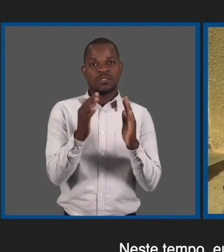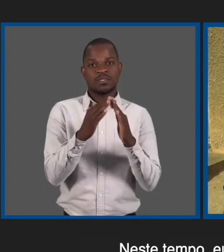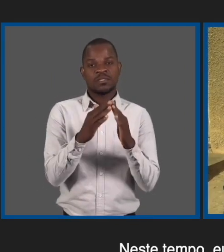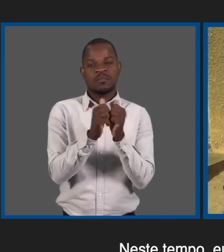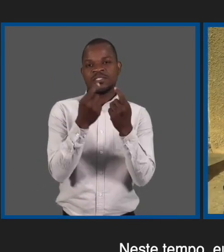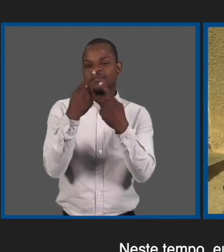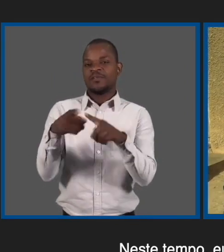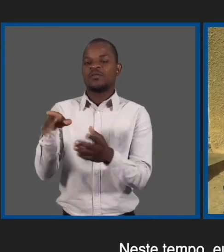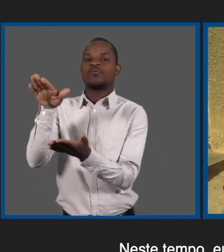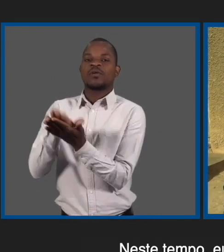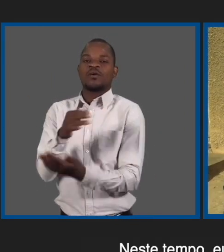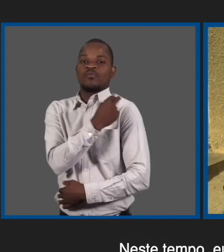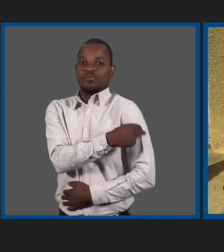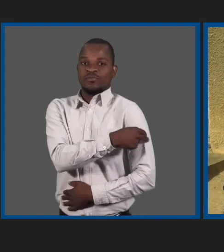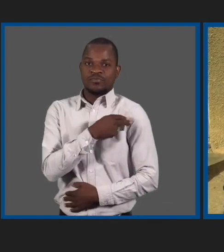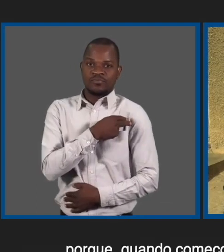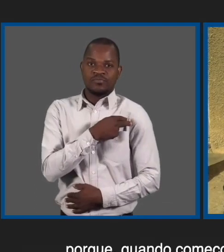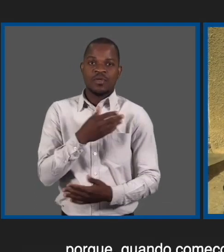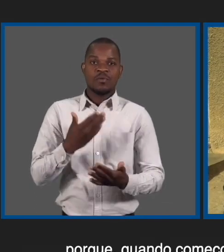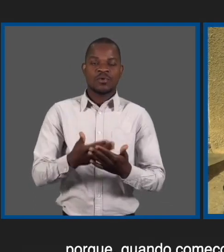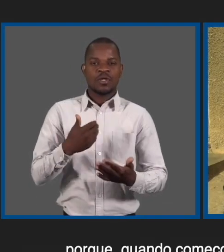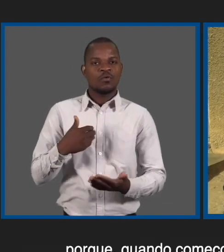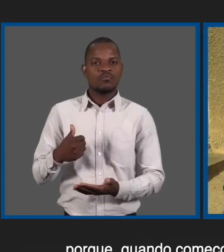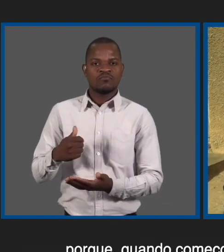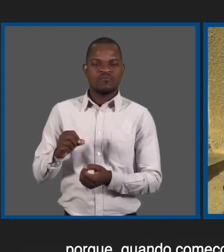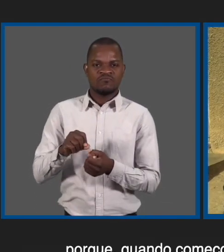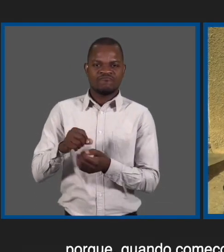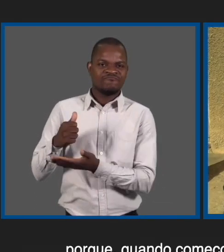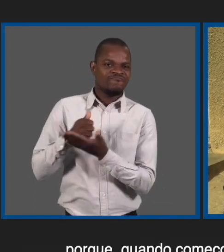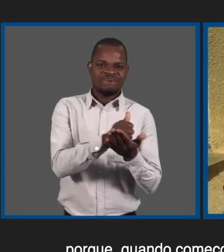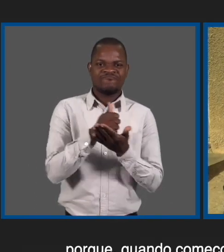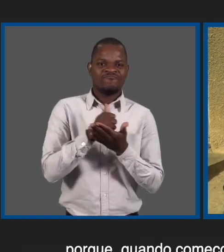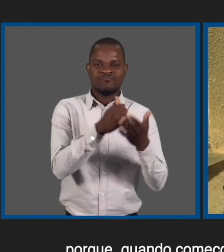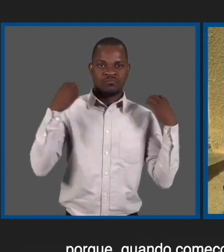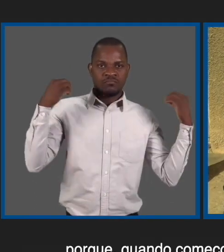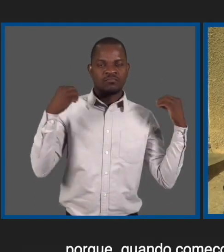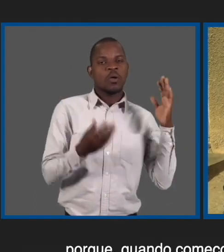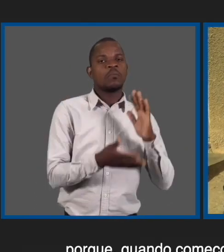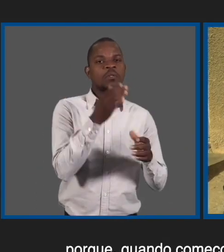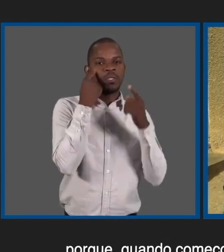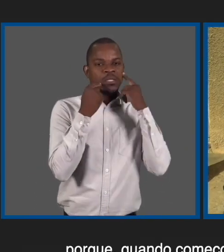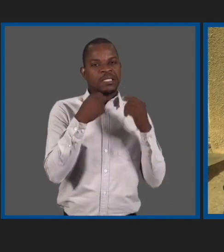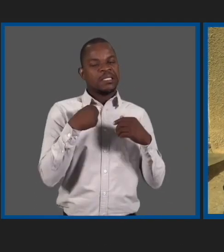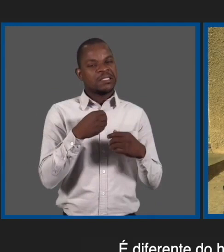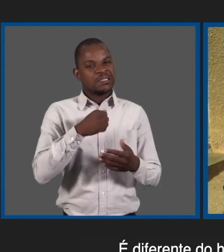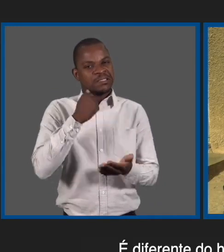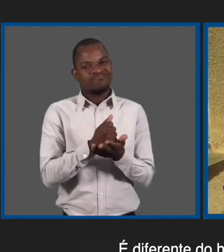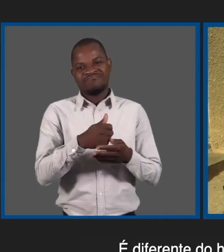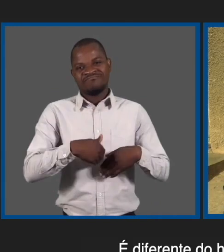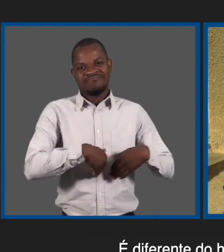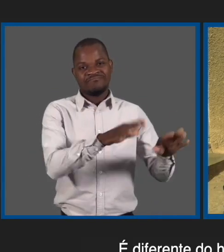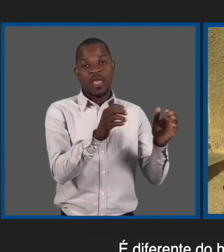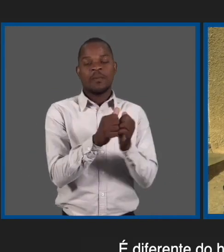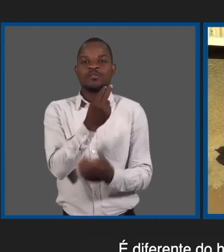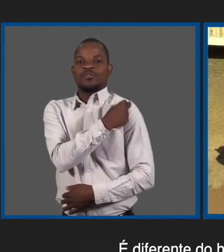diferente quando vou para o hospital. Porque quando começo a lhe fazer ele chora, eu depois deixo. É